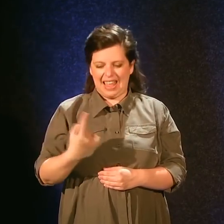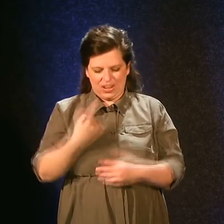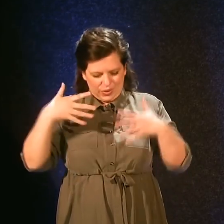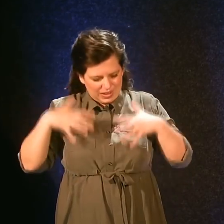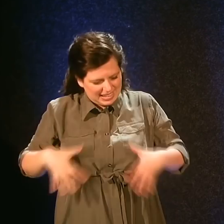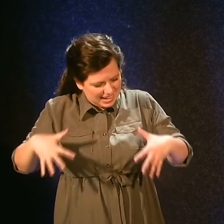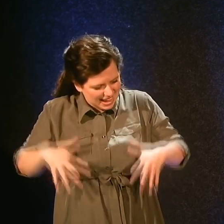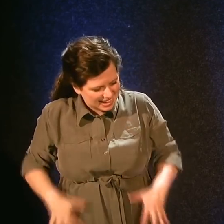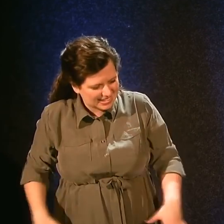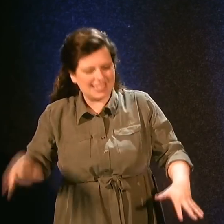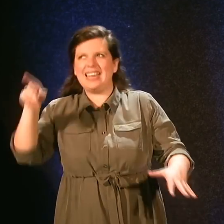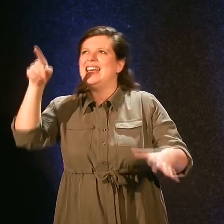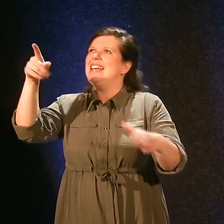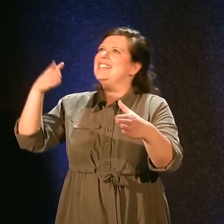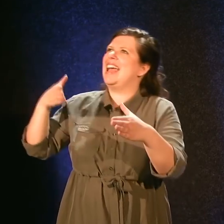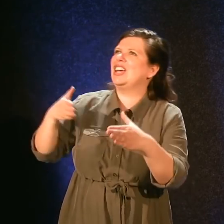Trust in his